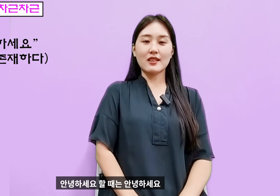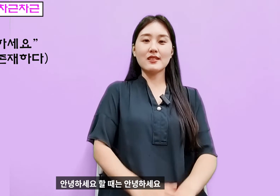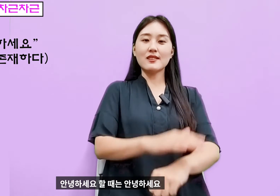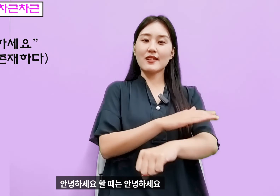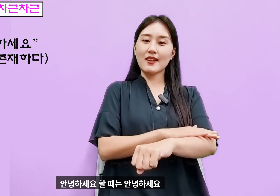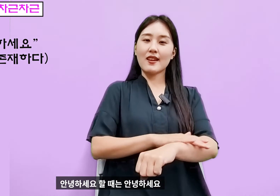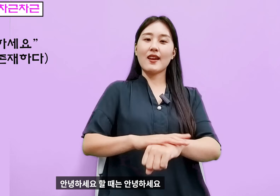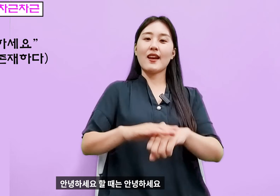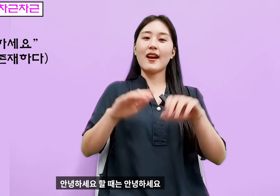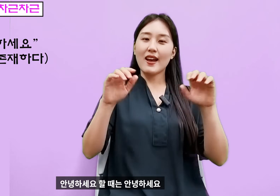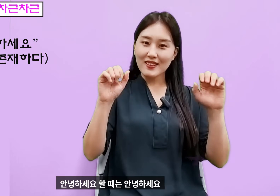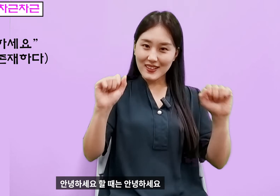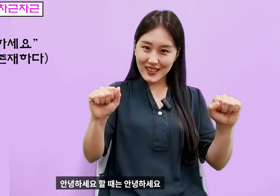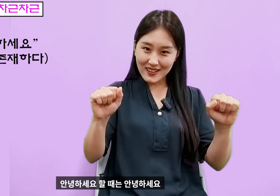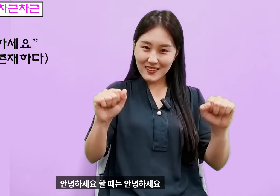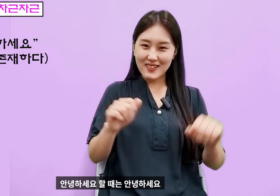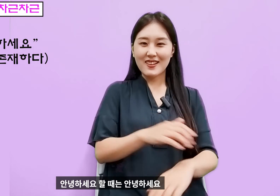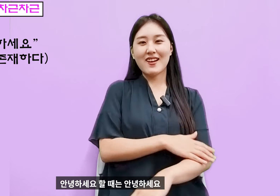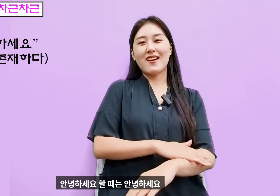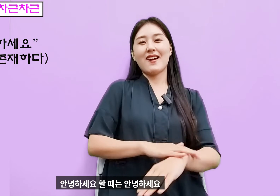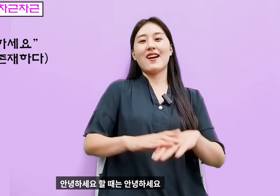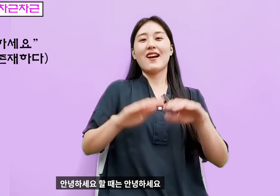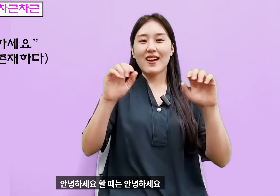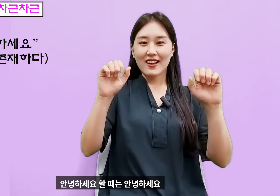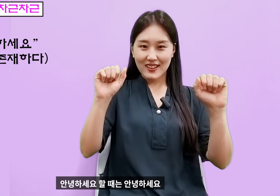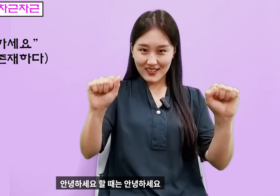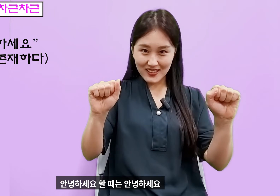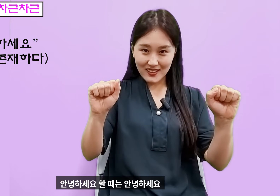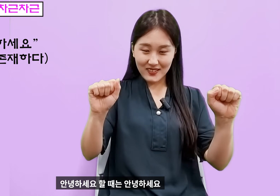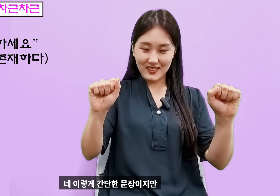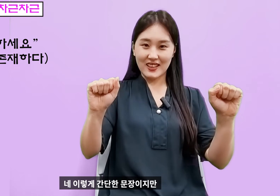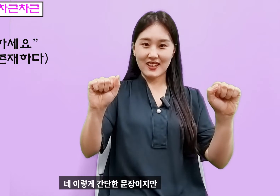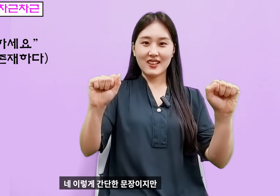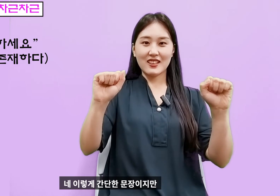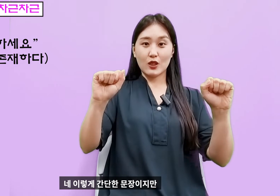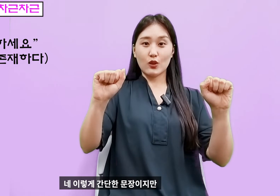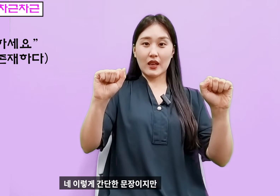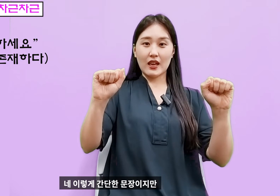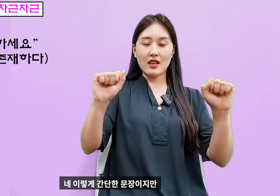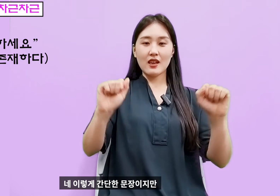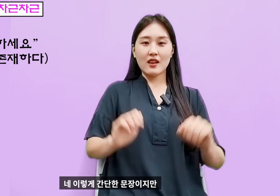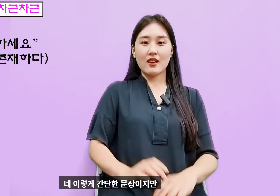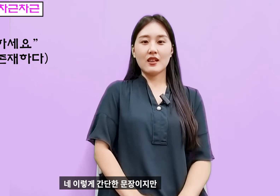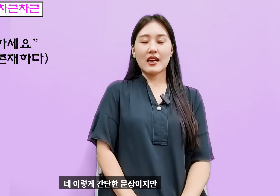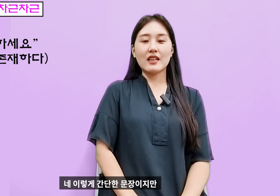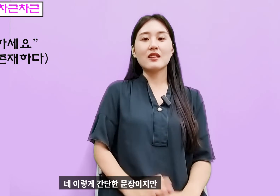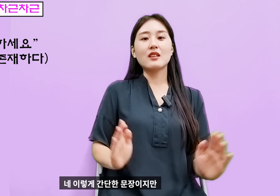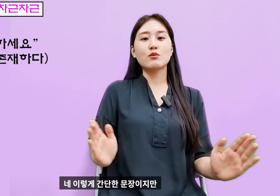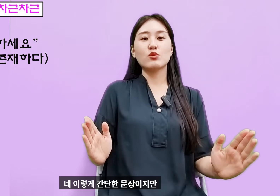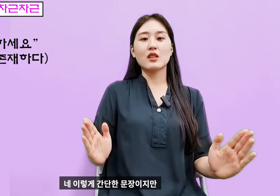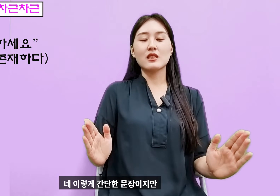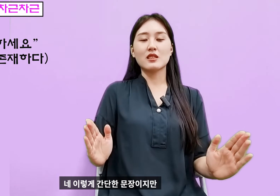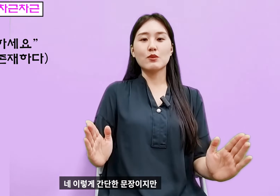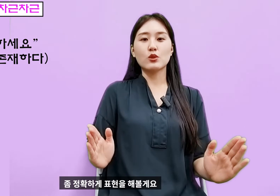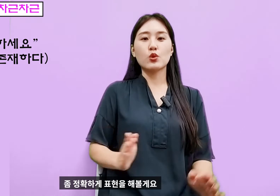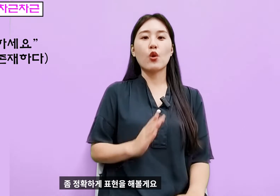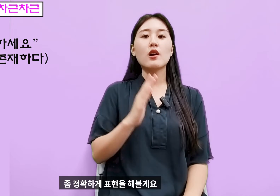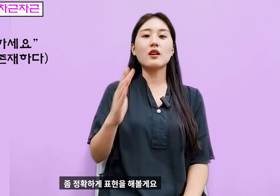때는 안녕하세요. 안녕하세요. 네, 이렇게 간단한 문장이지만 좀 정확하게